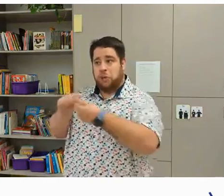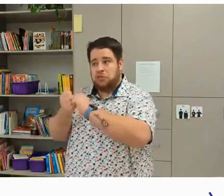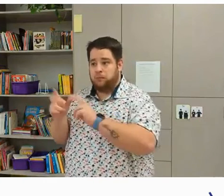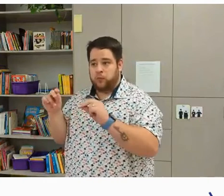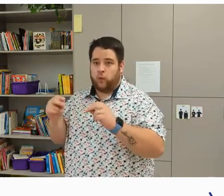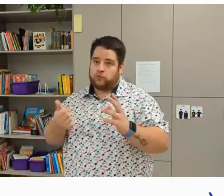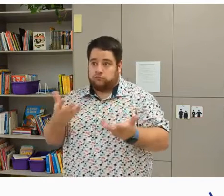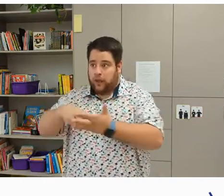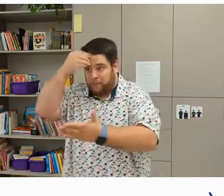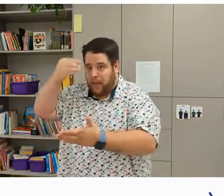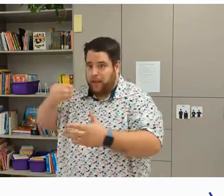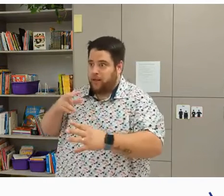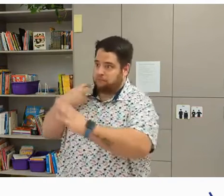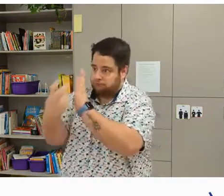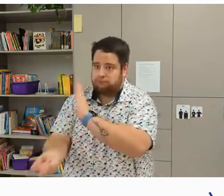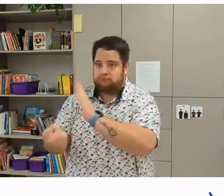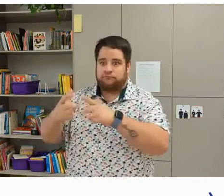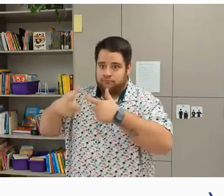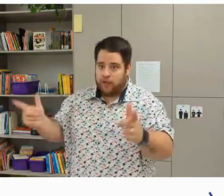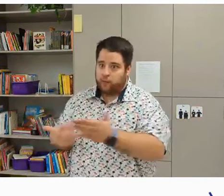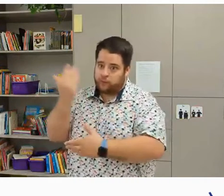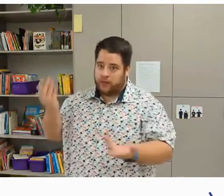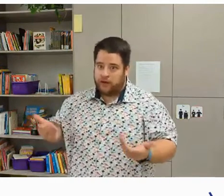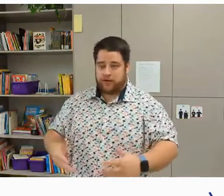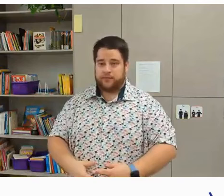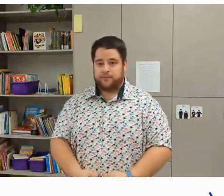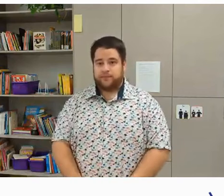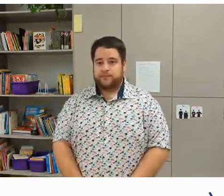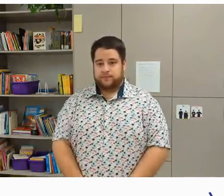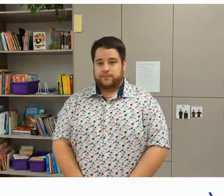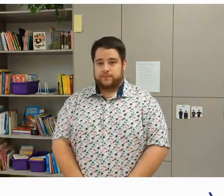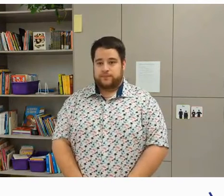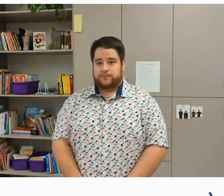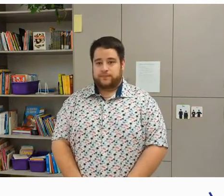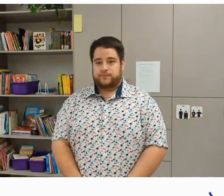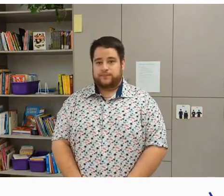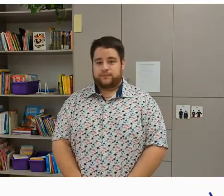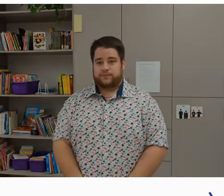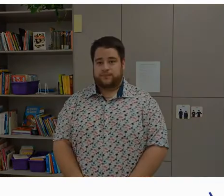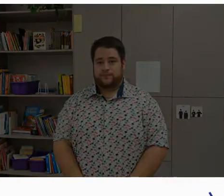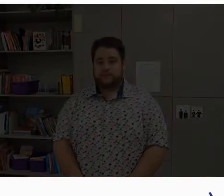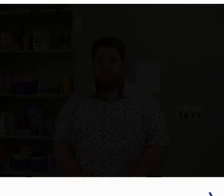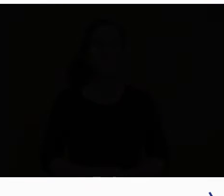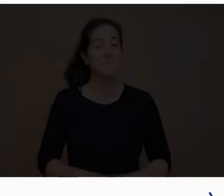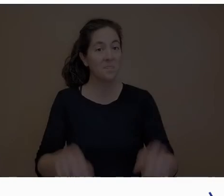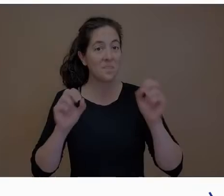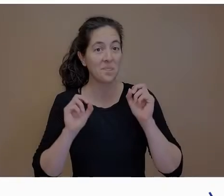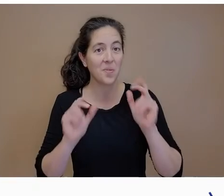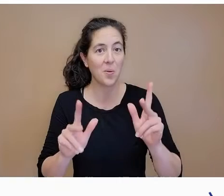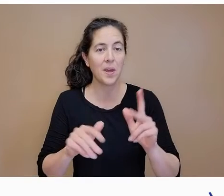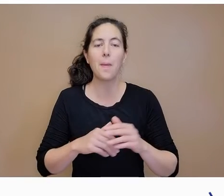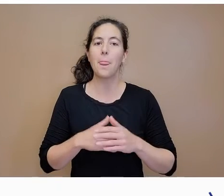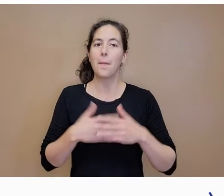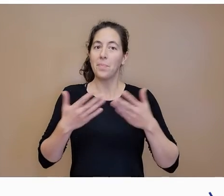pour qu'il puisse apprendre la langue. OK, d'accord. Et qu'est-ce que vous, justement, en cette semaine-là,